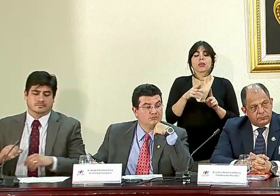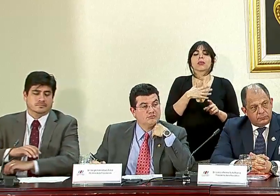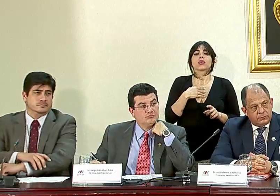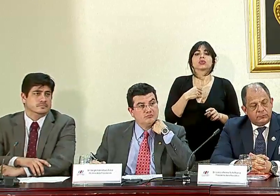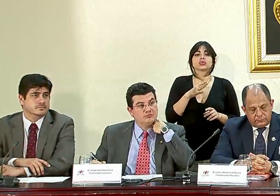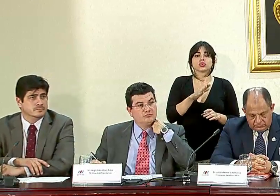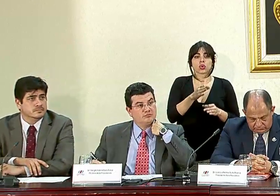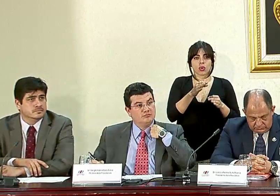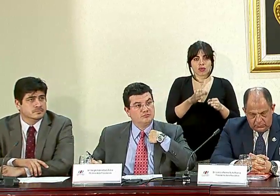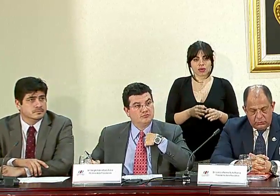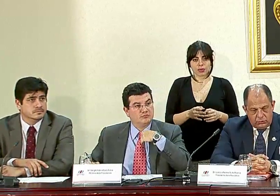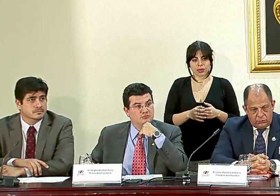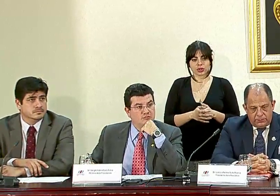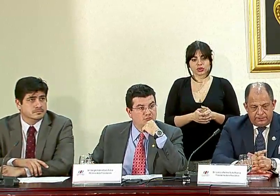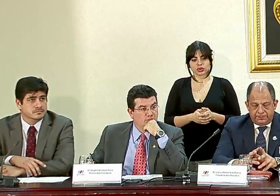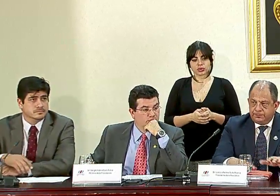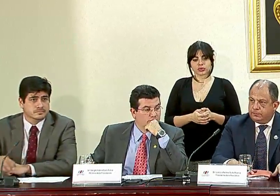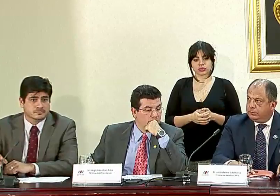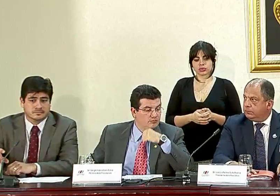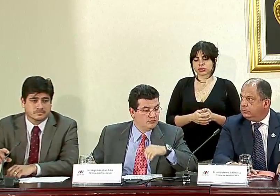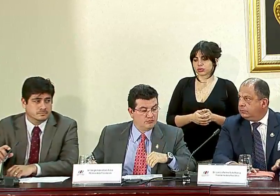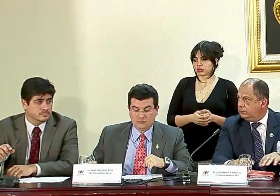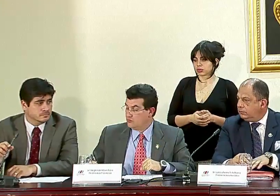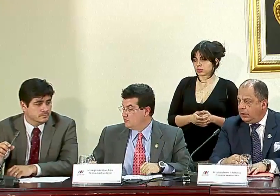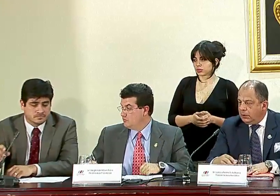su confirmación.